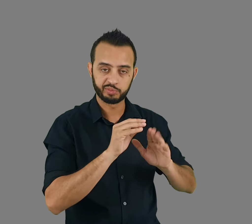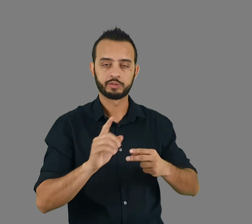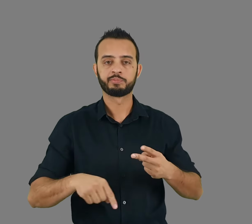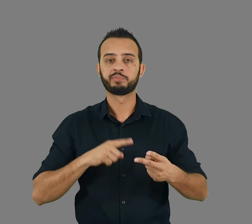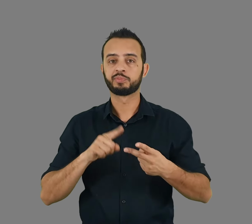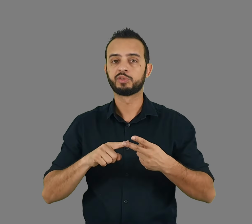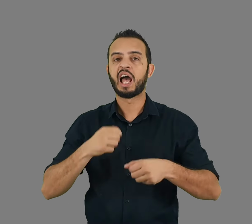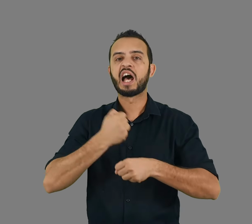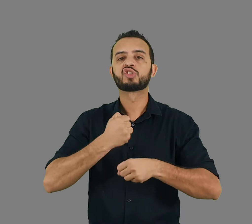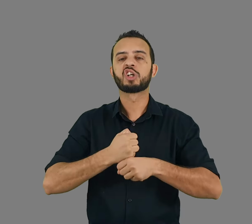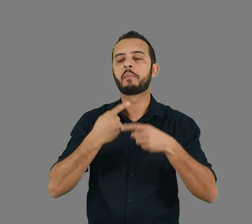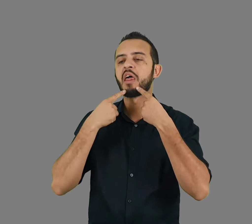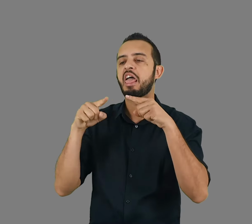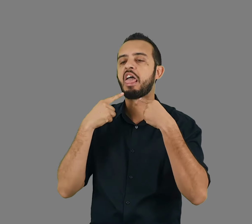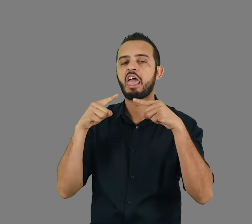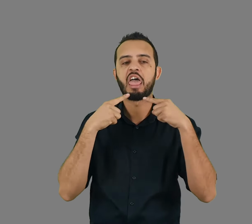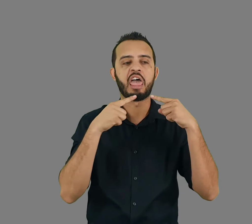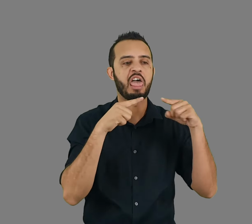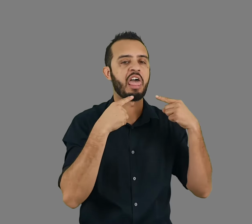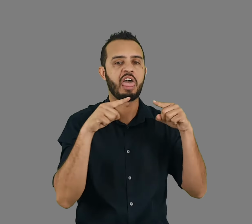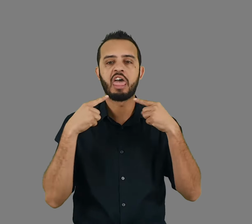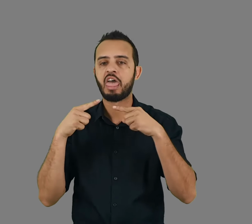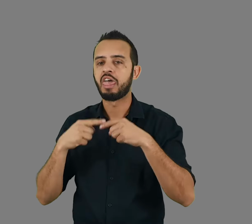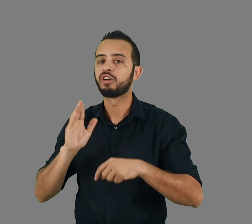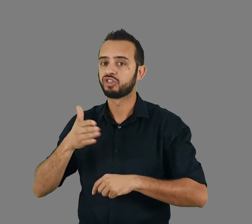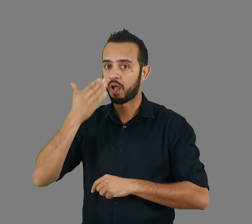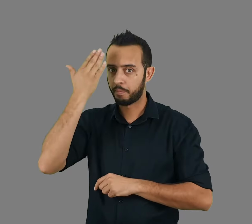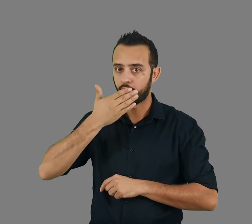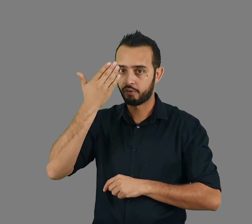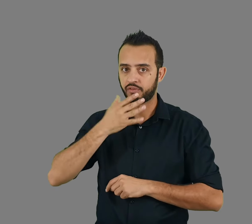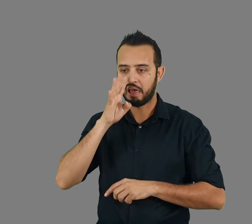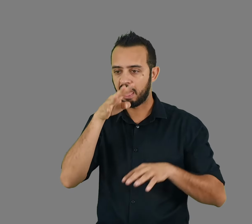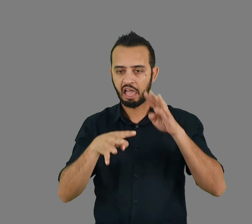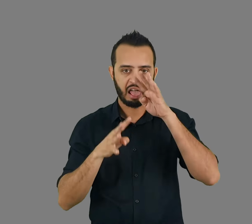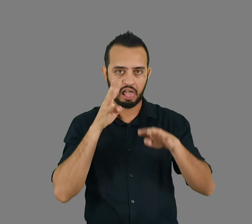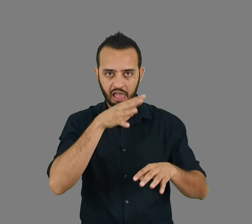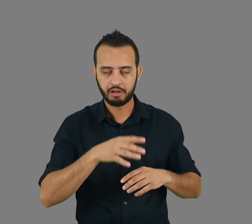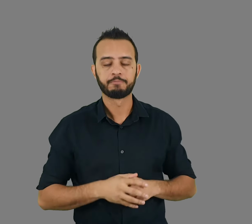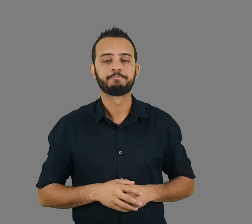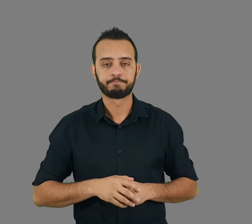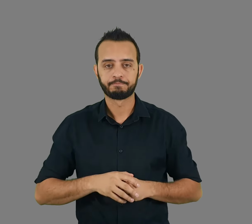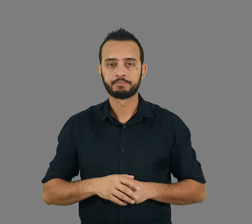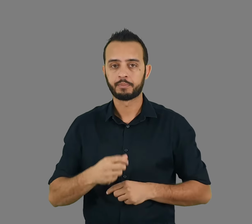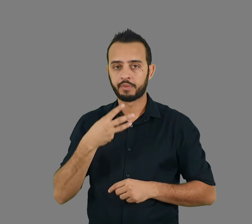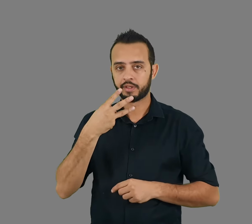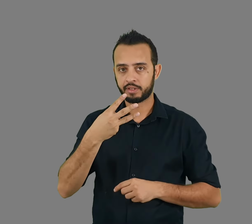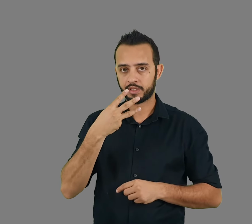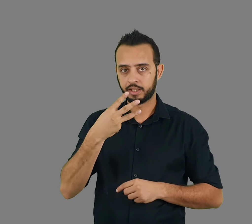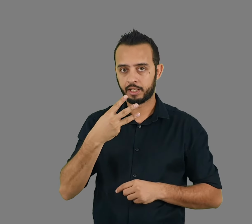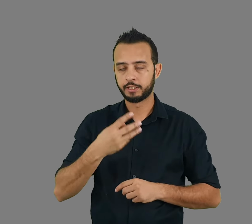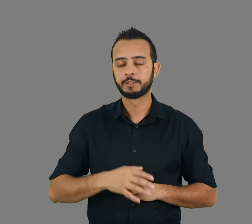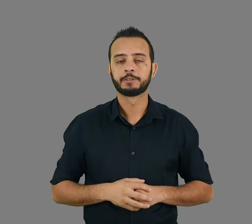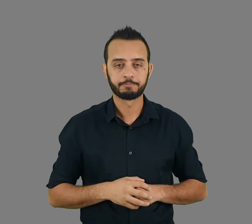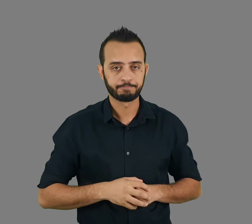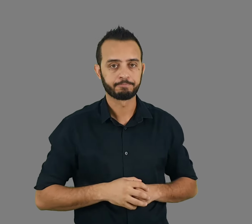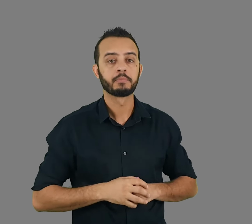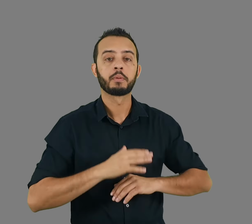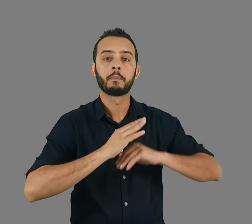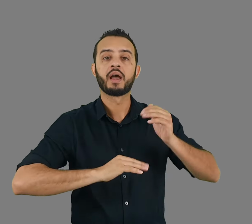Difamação da SUCAMP devidamente comprovada de seus membros e de seus associados. 3. Atividades contrárias às